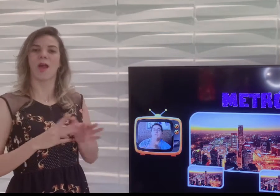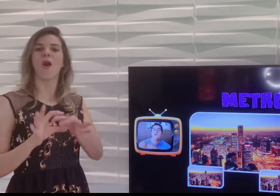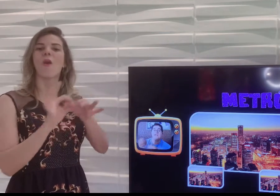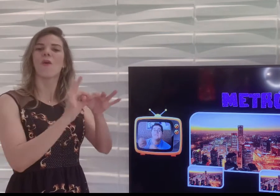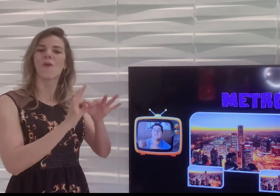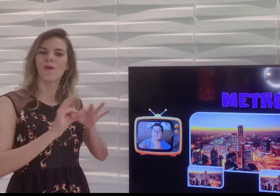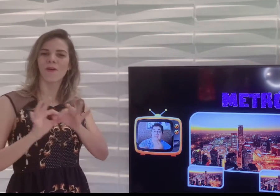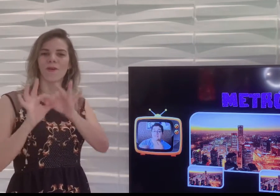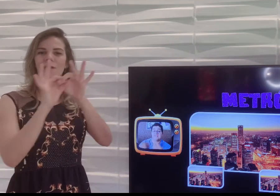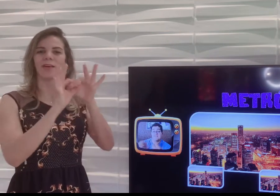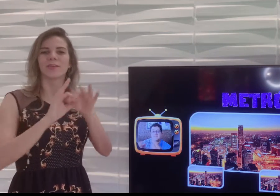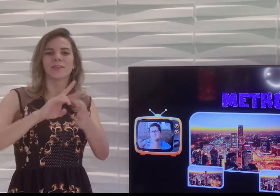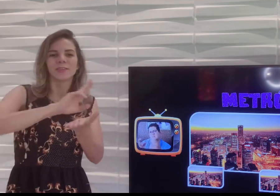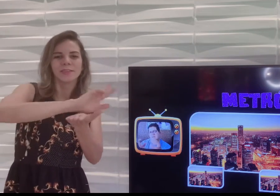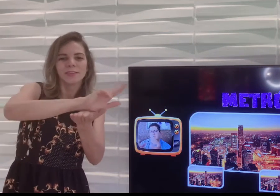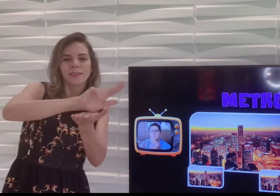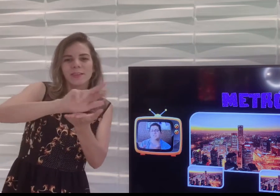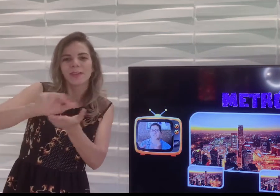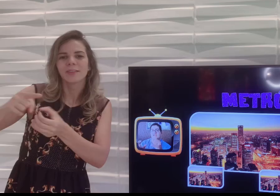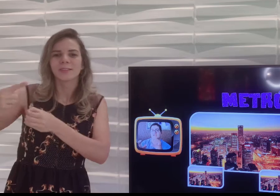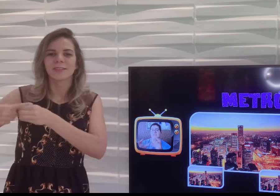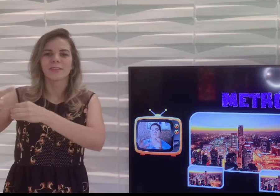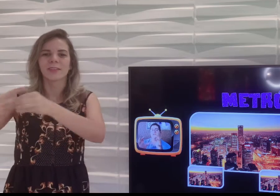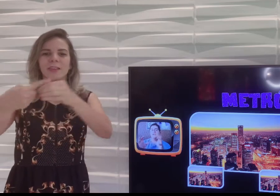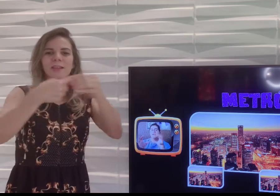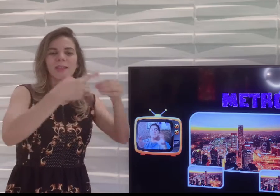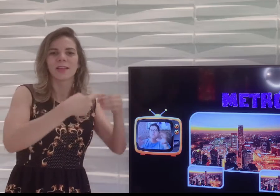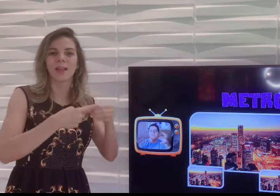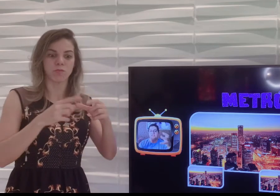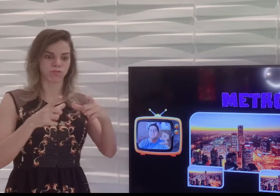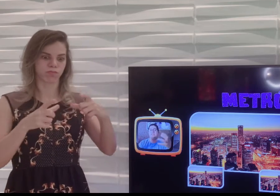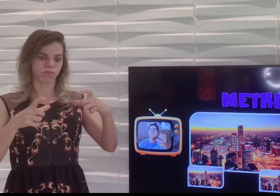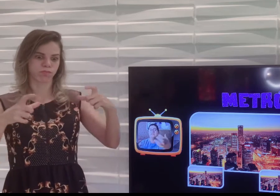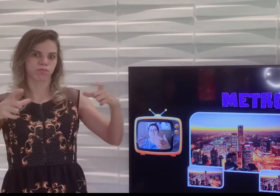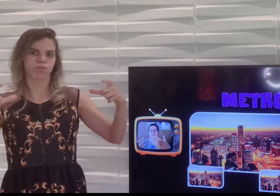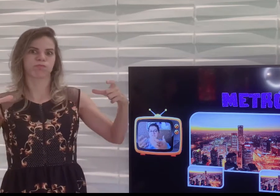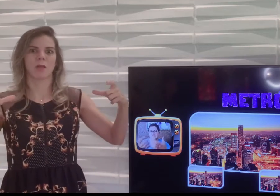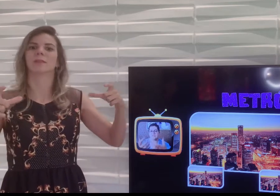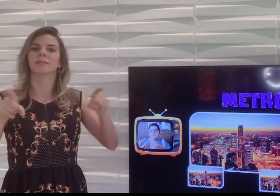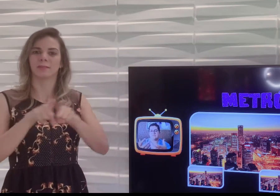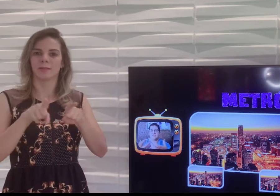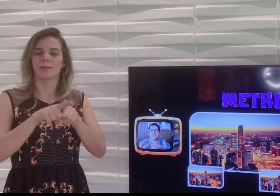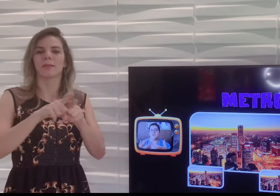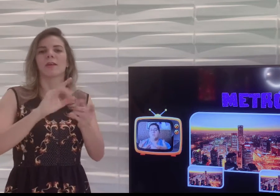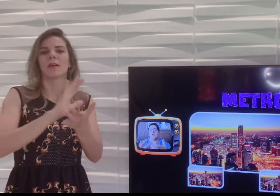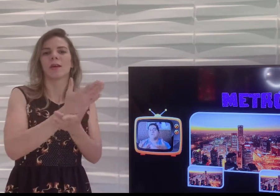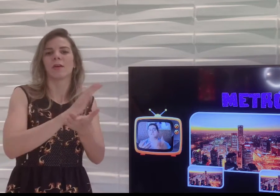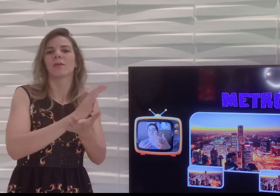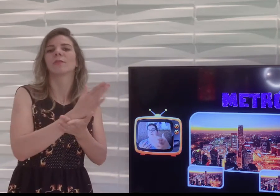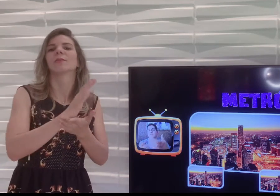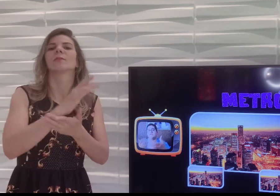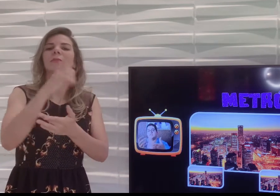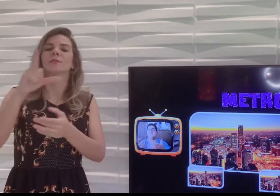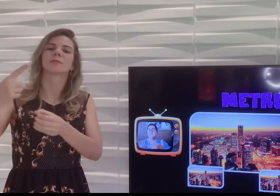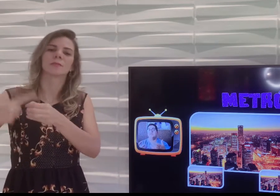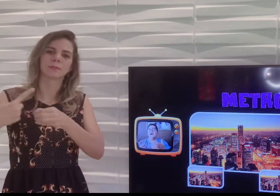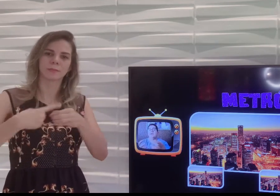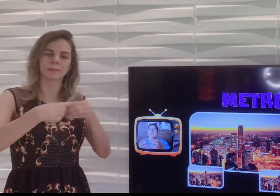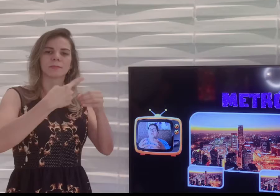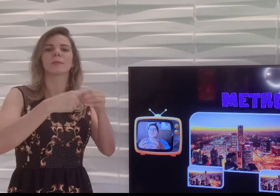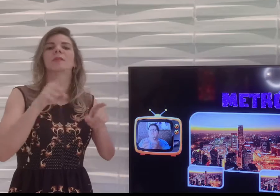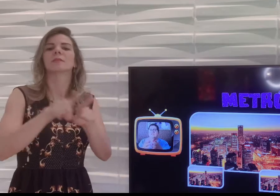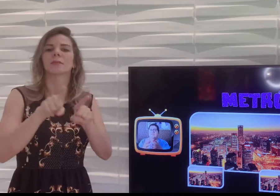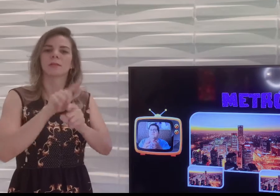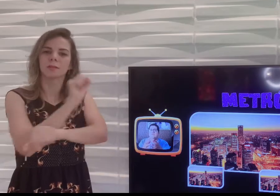de diversas cidades grandes e até algumas pequenas também, por esses sistemas de transporte e também pelo sistema